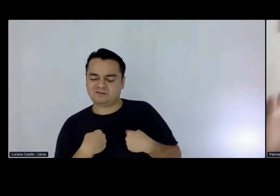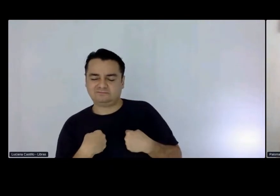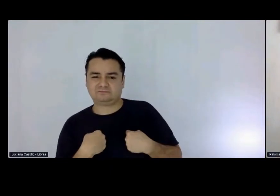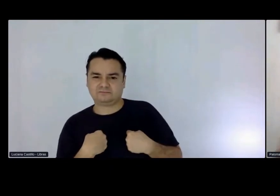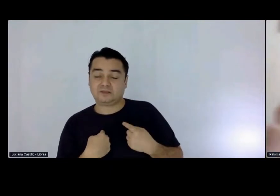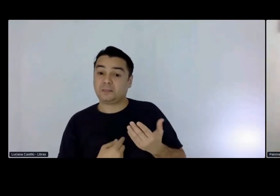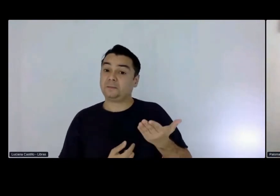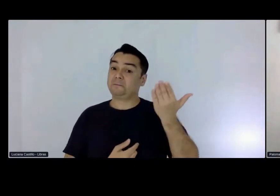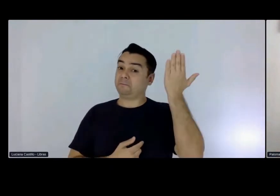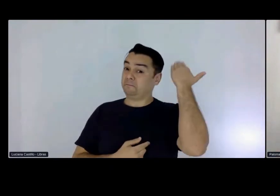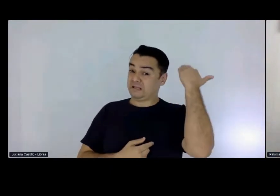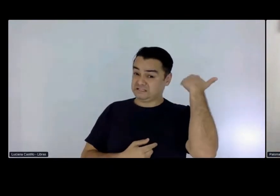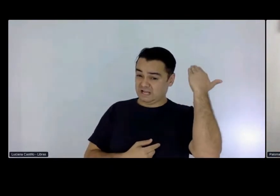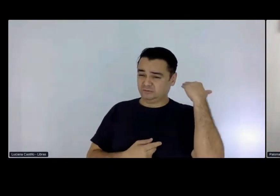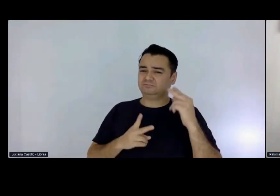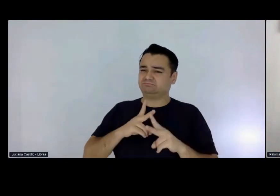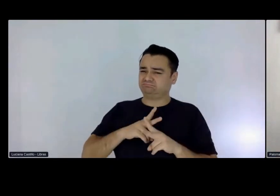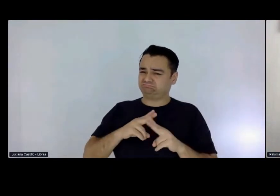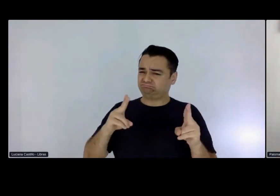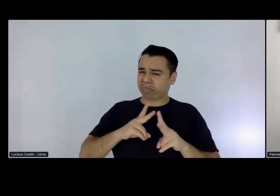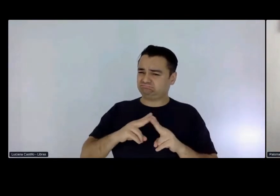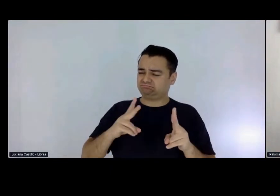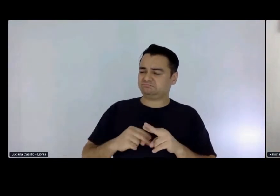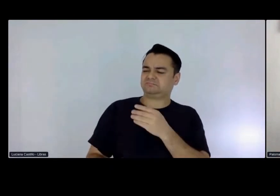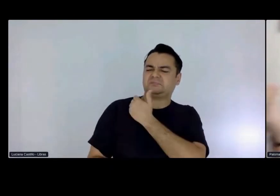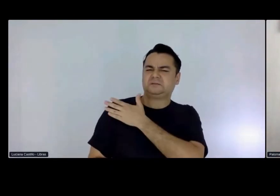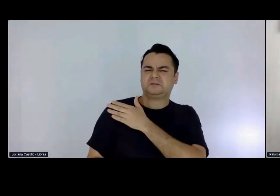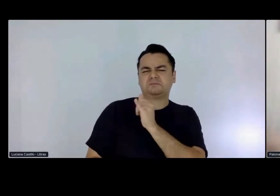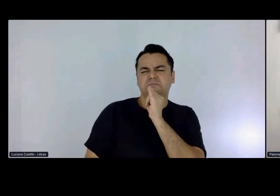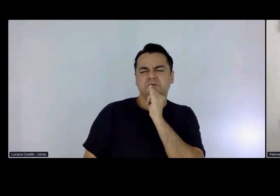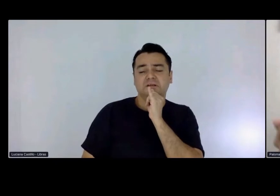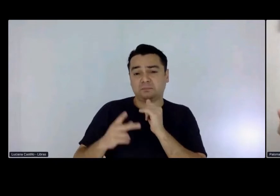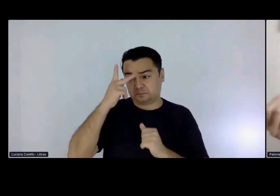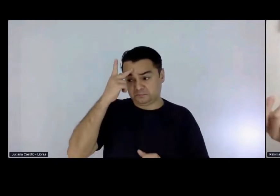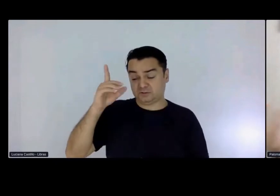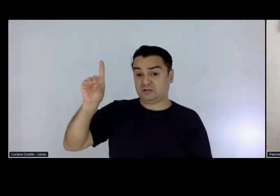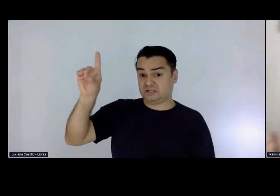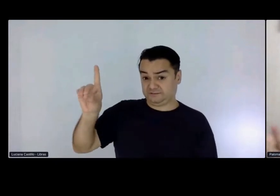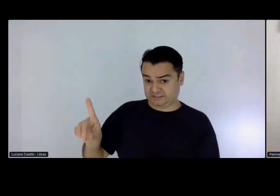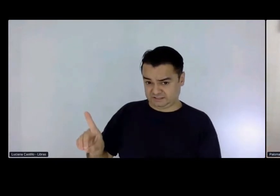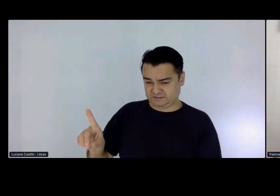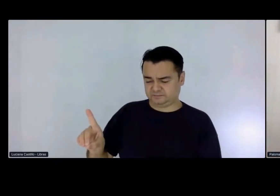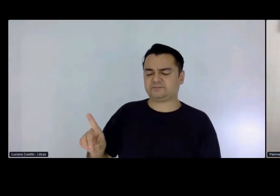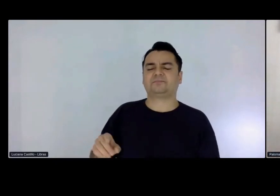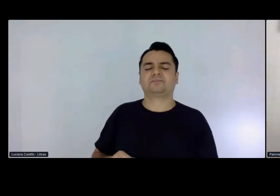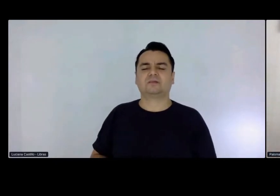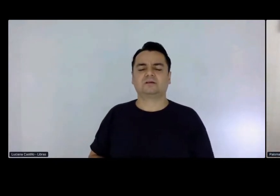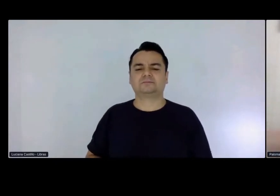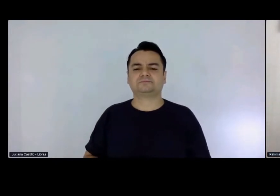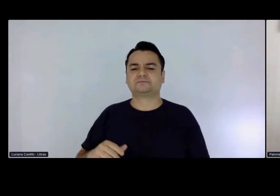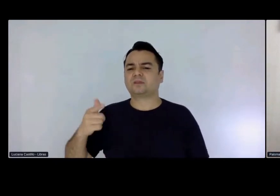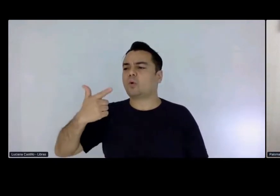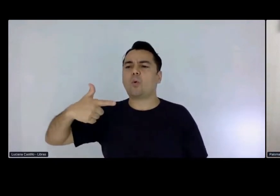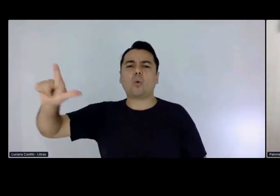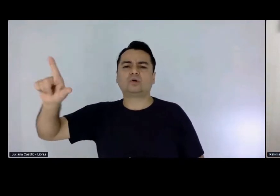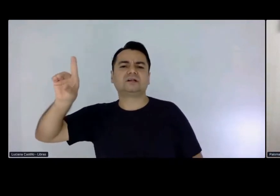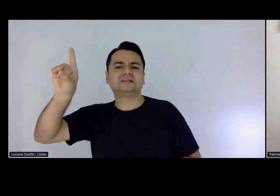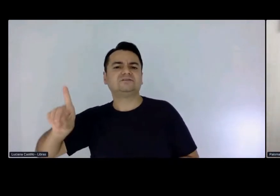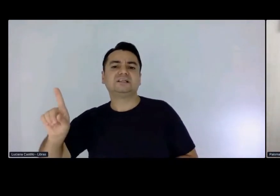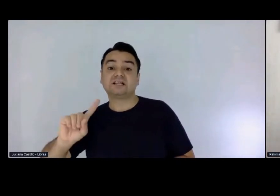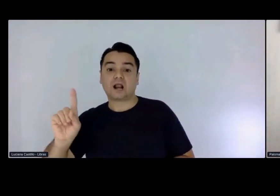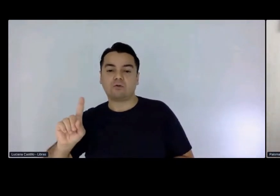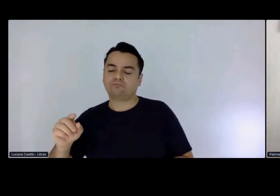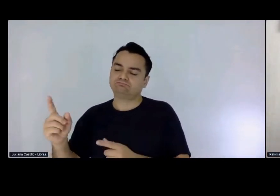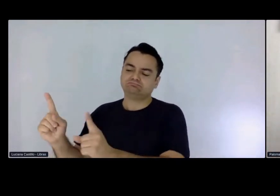a gente não entendia algumas situações, por exemplo, uma pessoa com deficiência com outra sem deficiência num